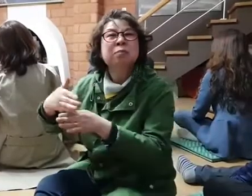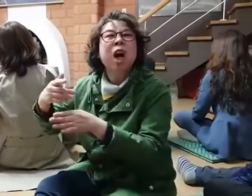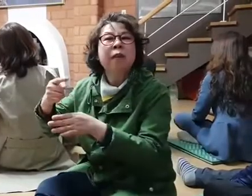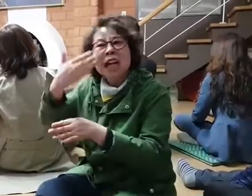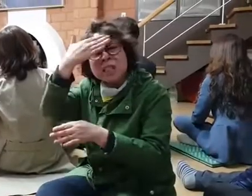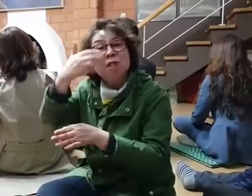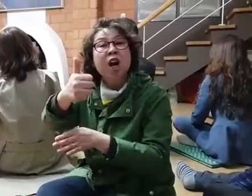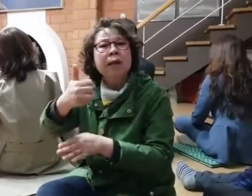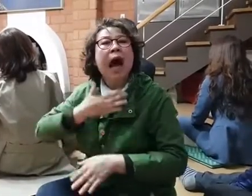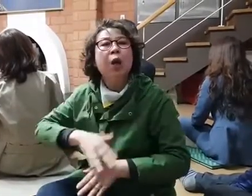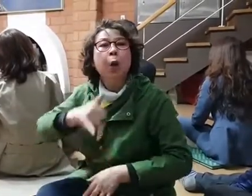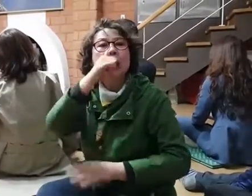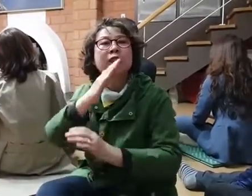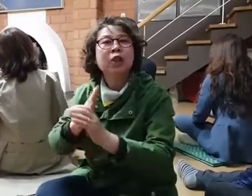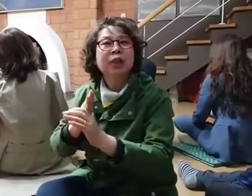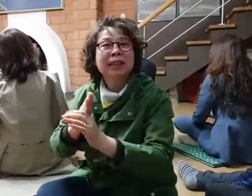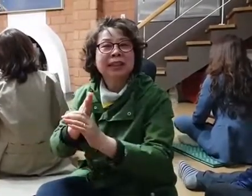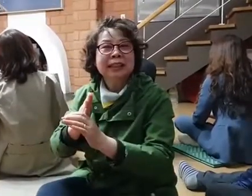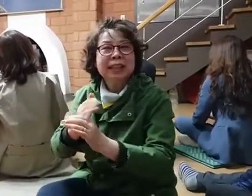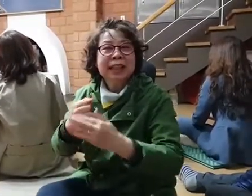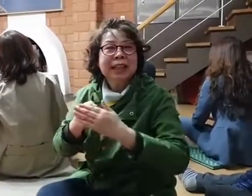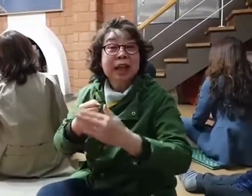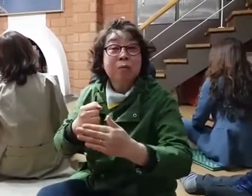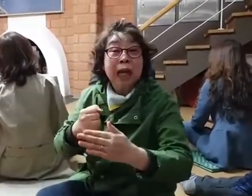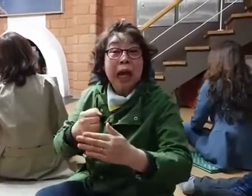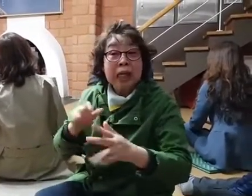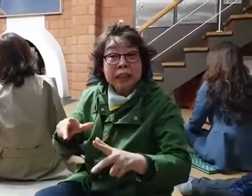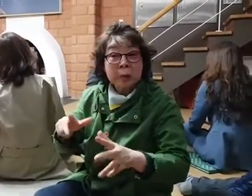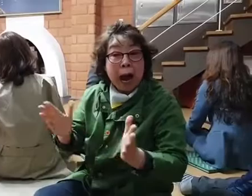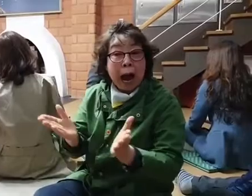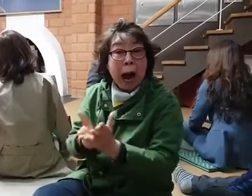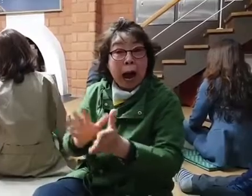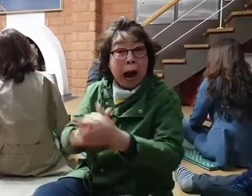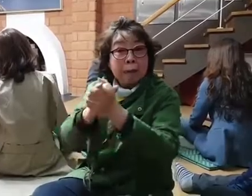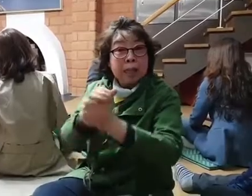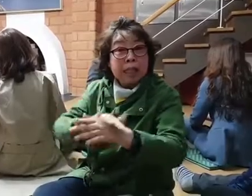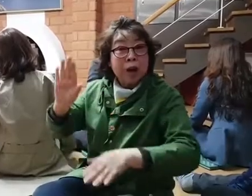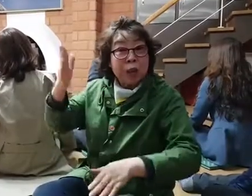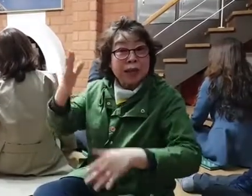짜고 있는 거예요. 그래서 요때 합의를 잘 만일에